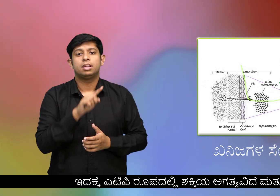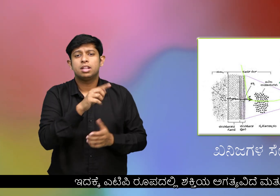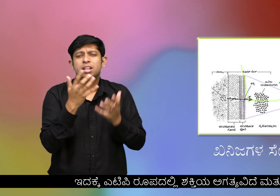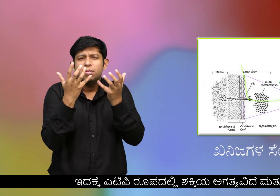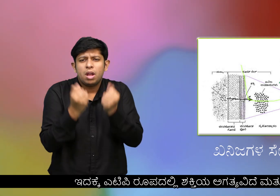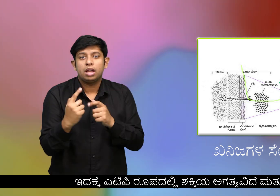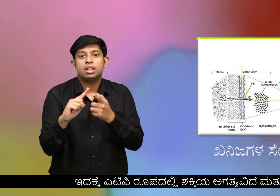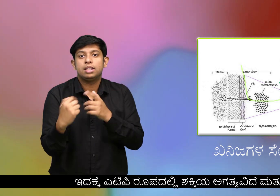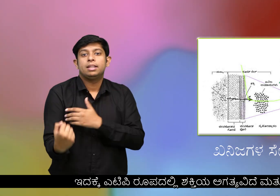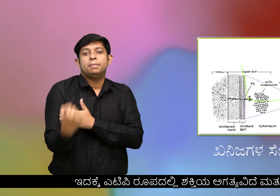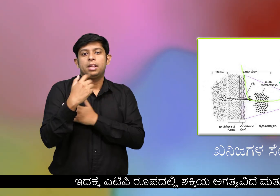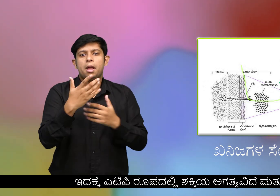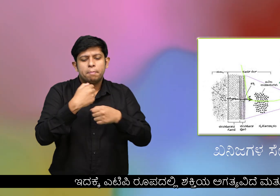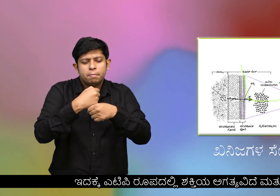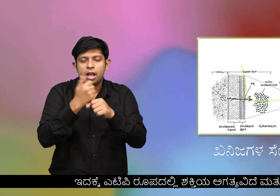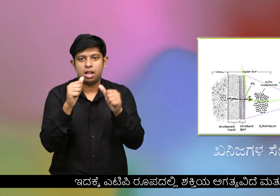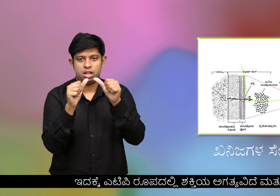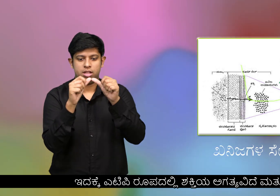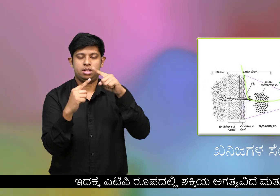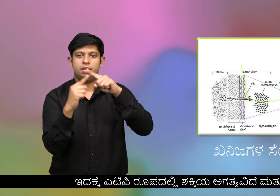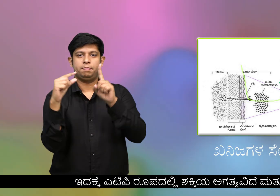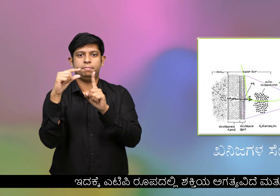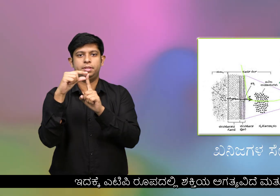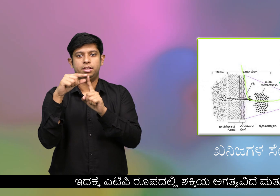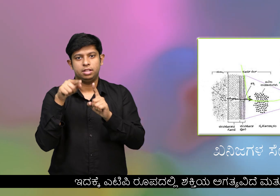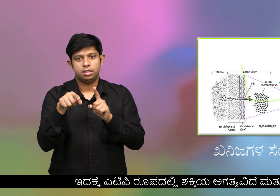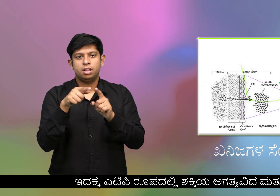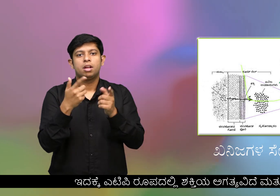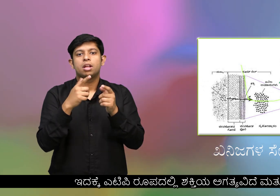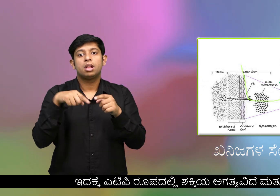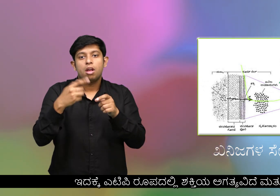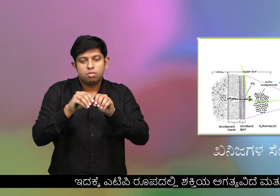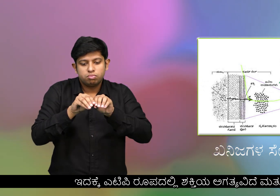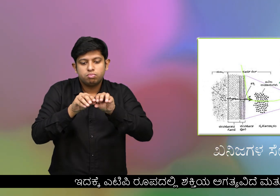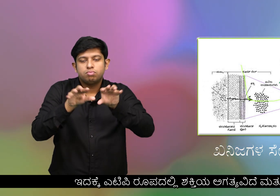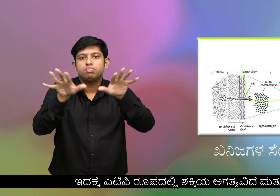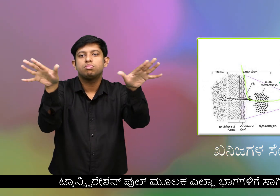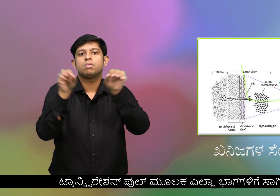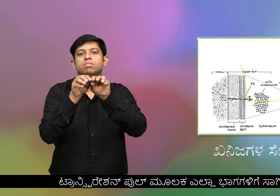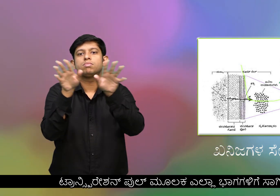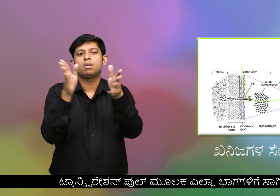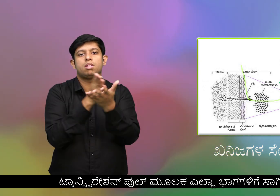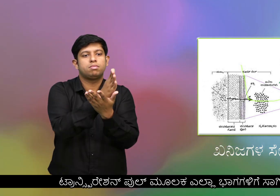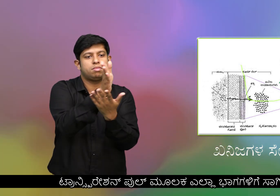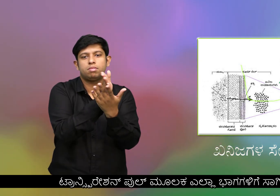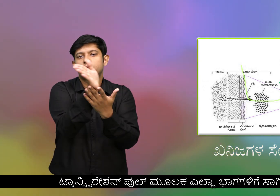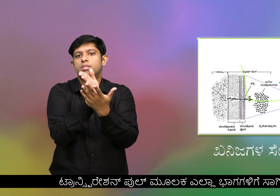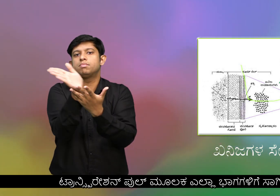ಇದಕ್ಕೆ ಎಟಿಪಿ ರೂಪದಲ್ಲಿ ಶಕ್ತಿಯ ಅಗತ್ಯವಿದೆ ಮತ್ತು ನಂತರ ಟ್ರಾನ್ಸ್ಪಿರೇಷನ್ ಫುಲ್ ಮೂಲಕ